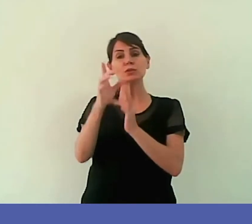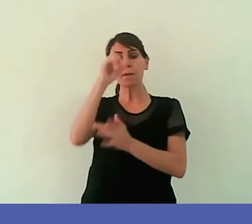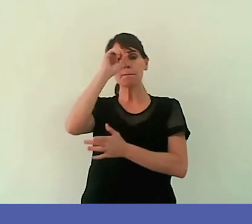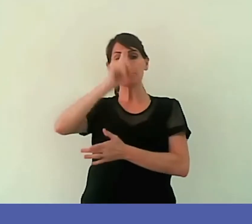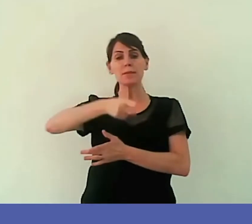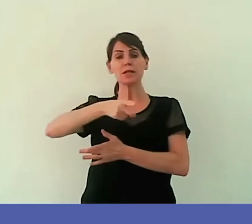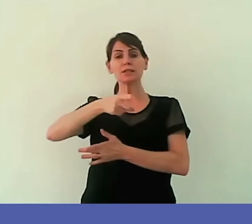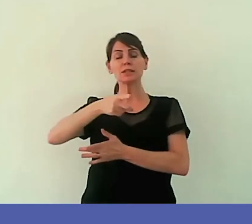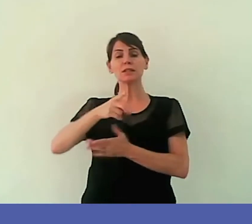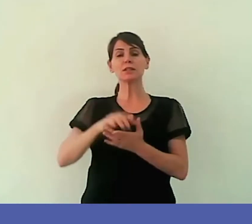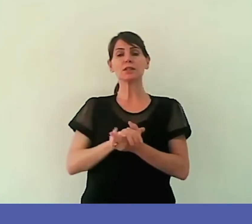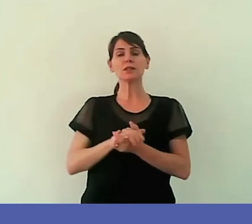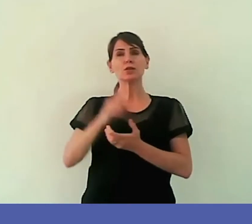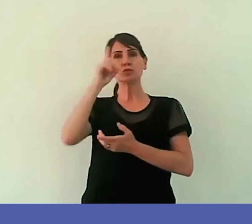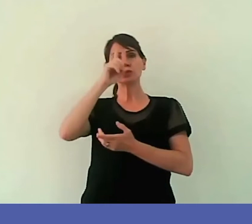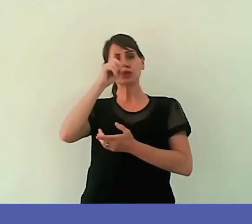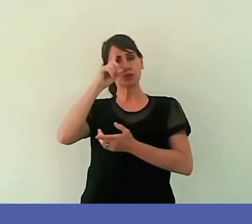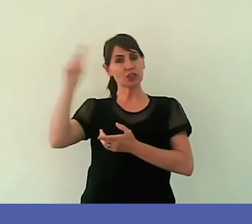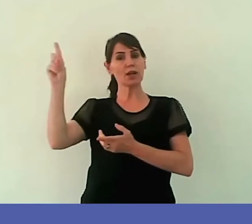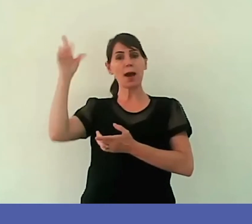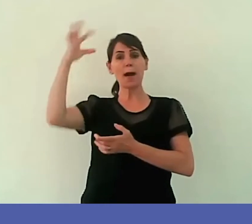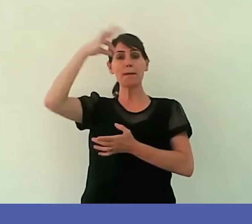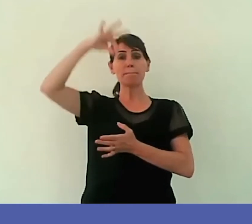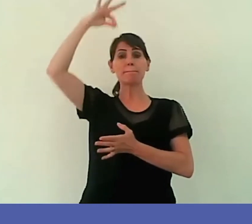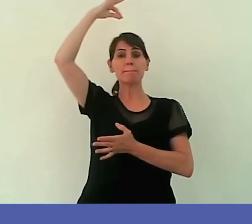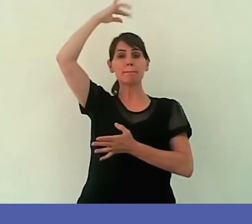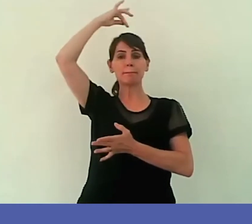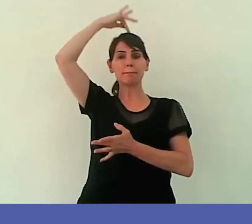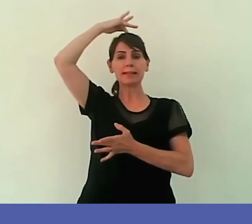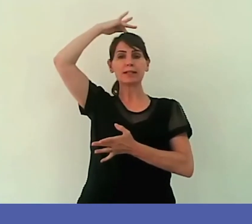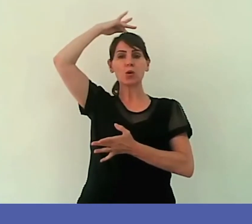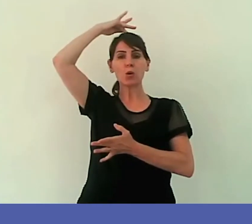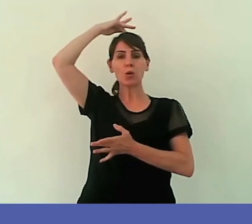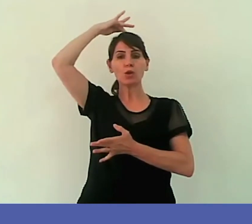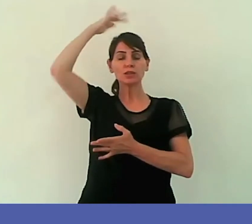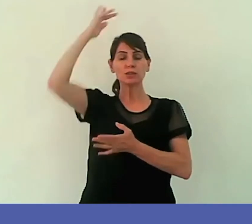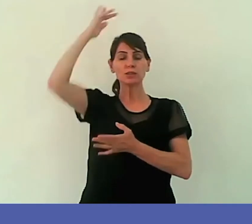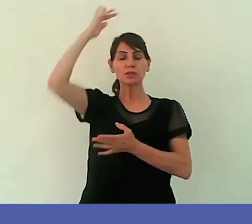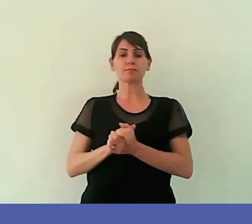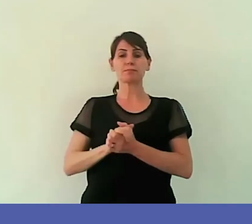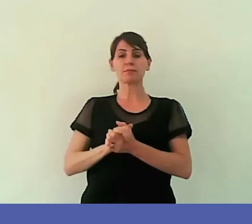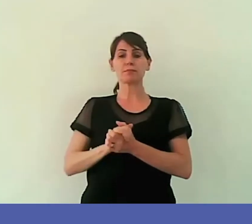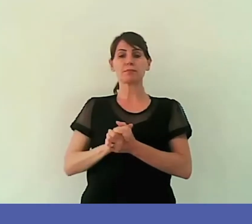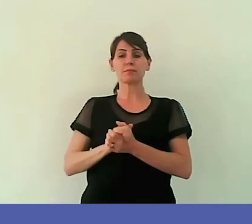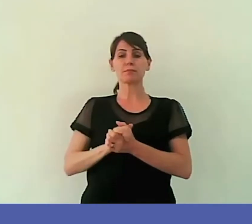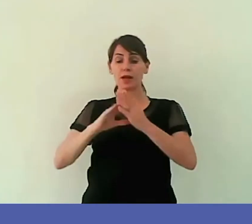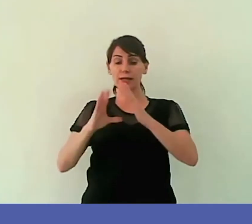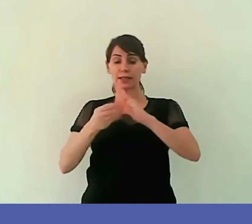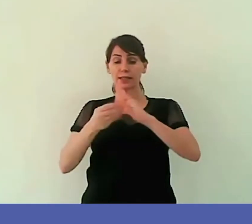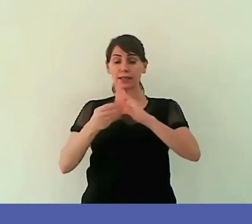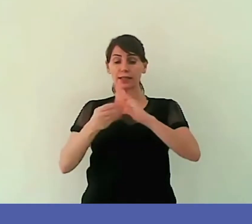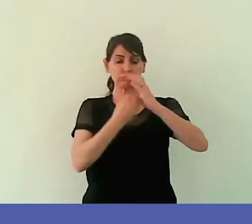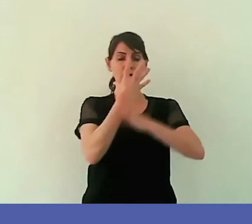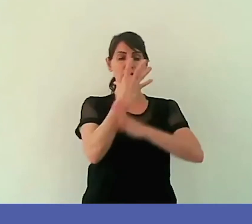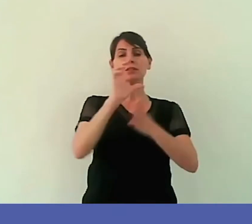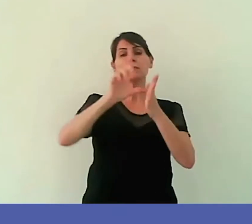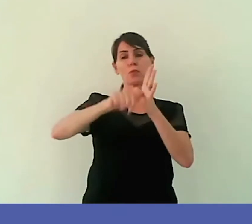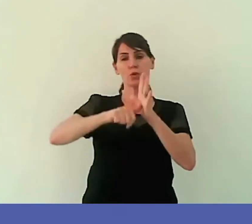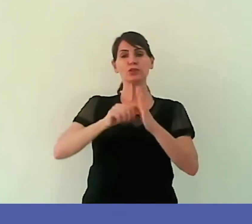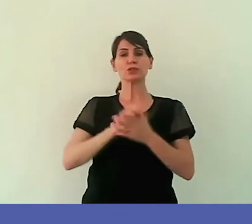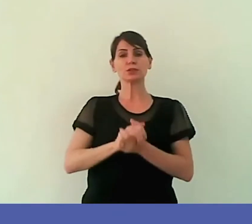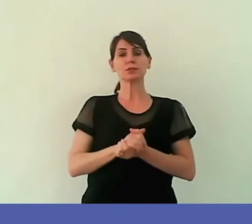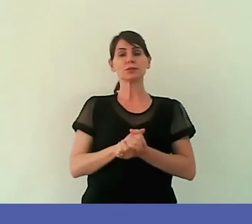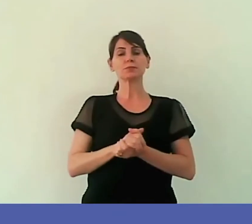depois do dia do Pentecostes, a geração da igreja. A igreja foi gerada. A partir daí, irmãos, a